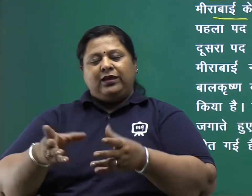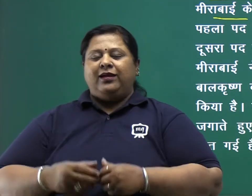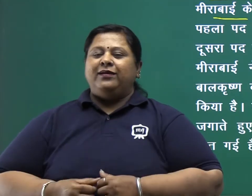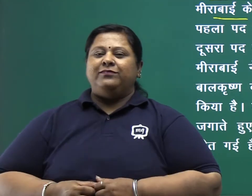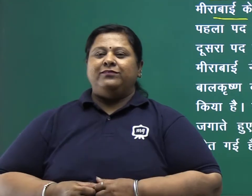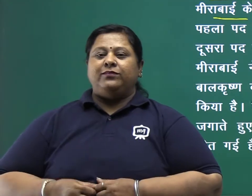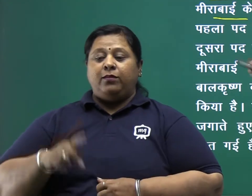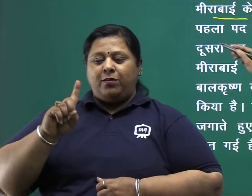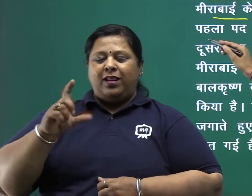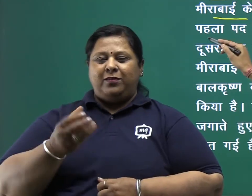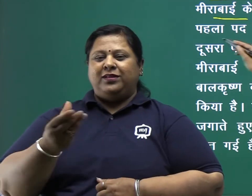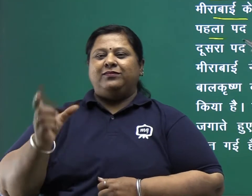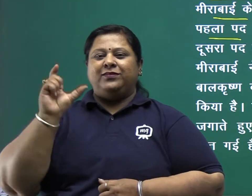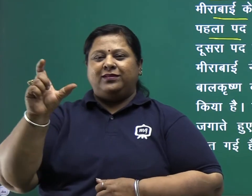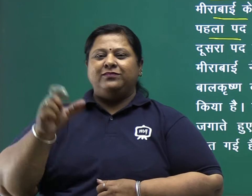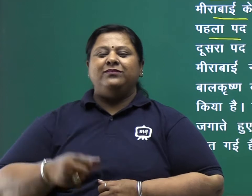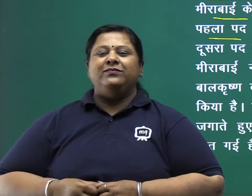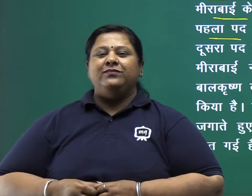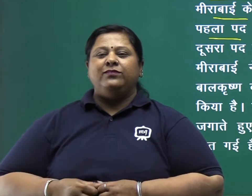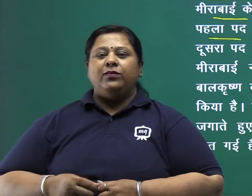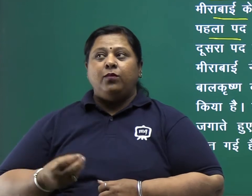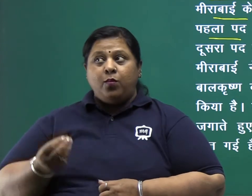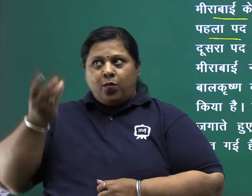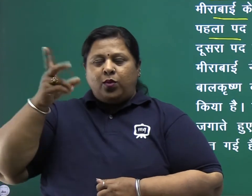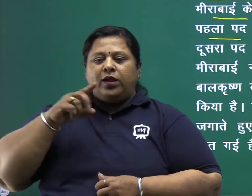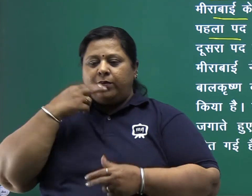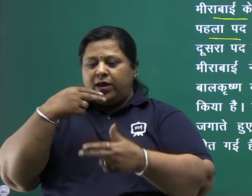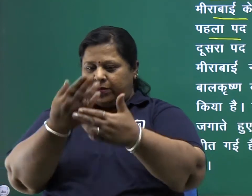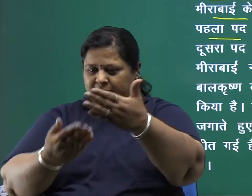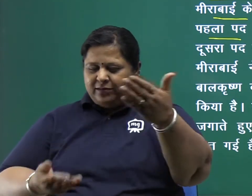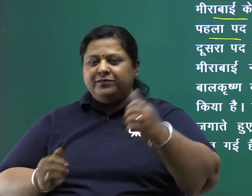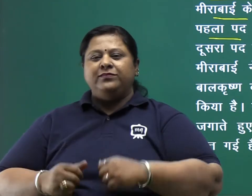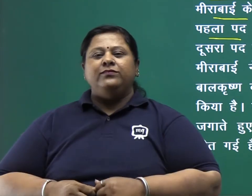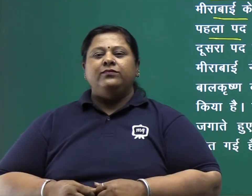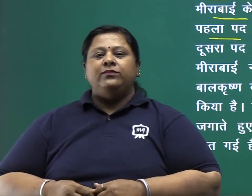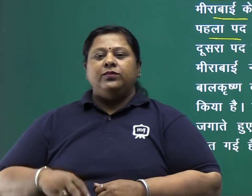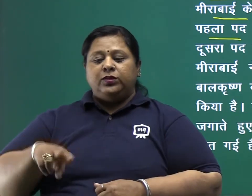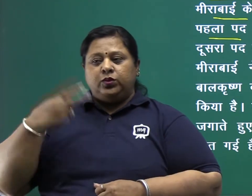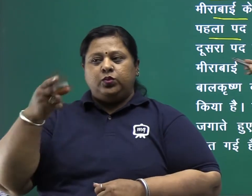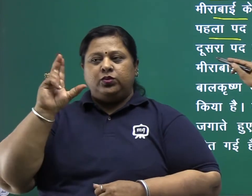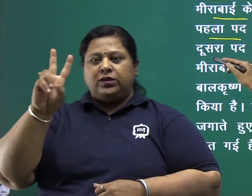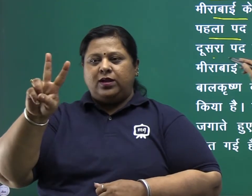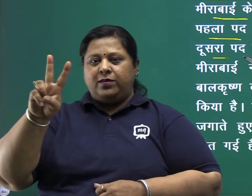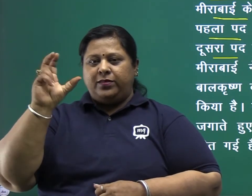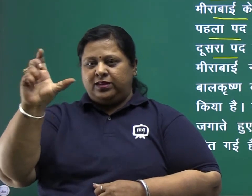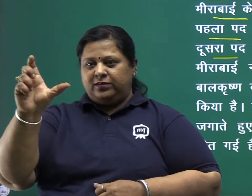हैं। पहला पद भोर के बारे में और दूसरा